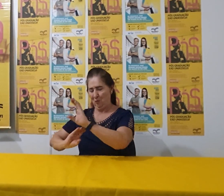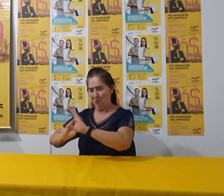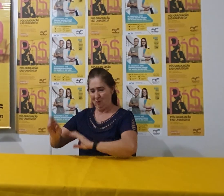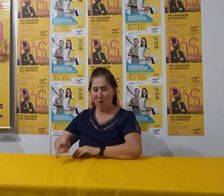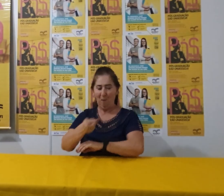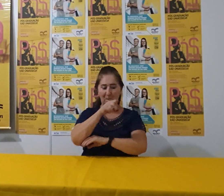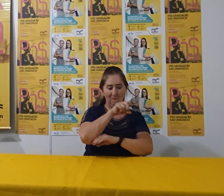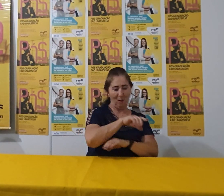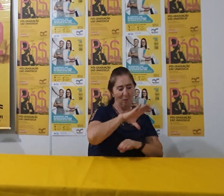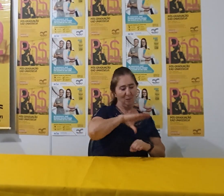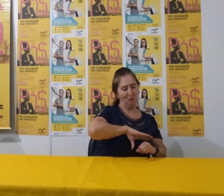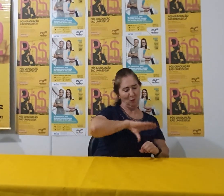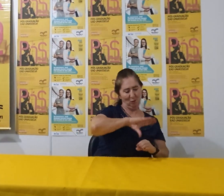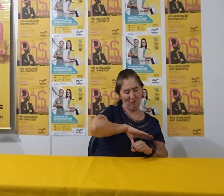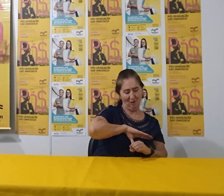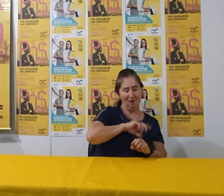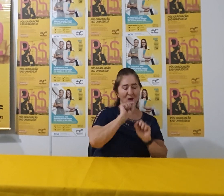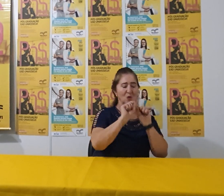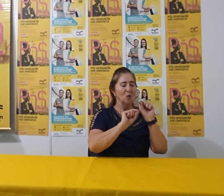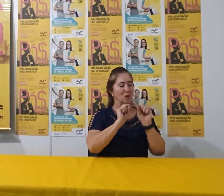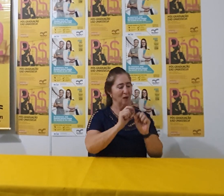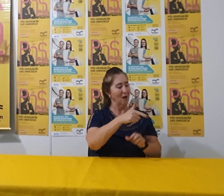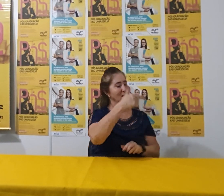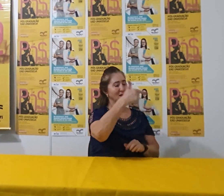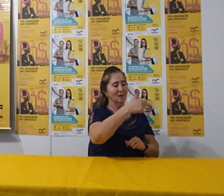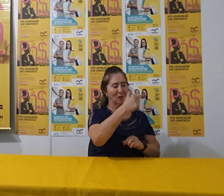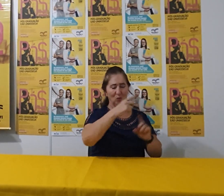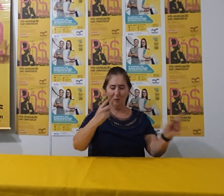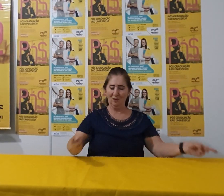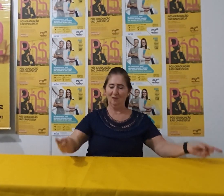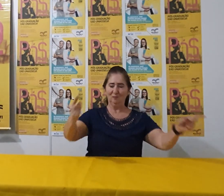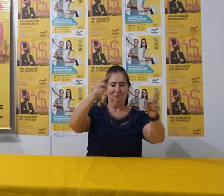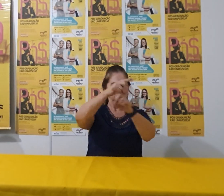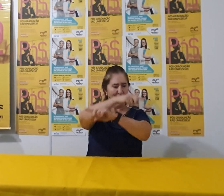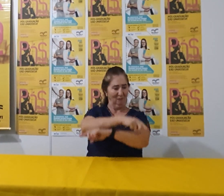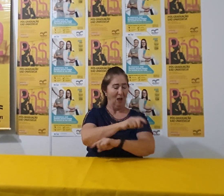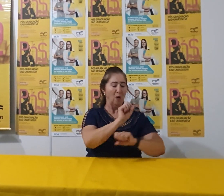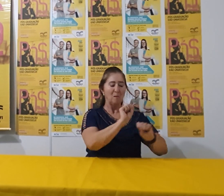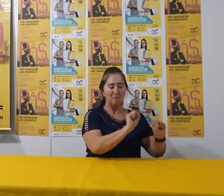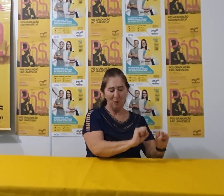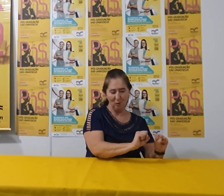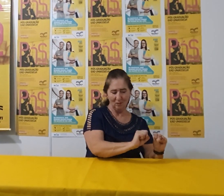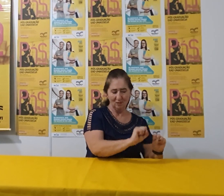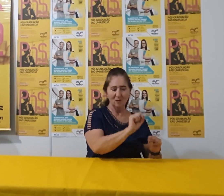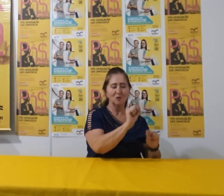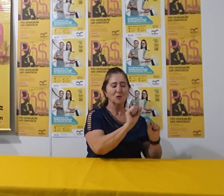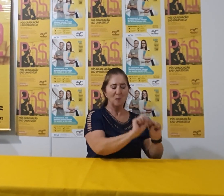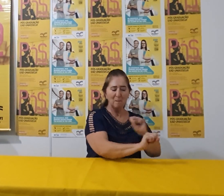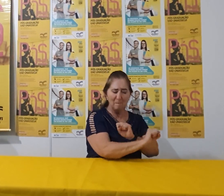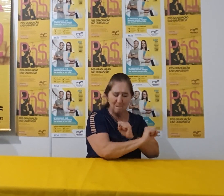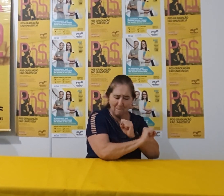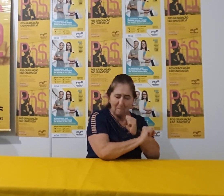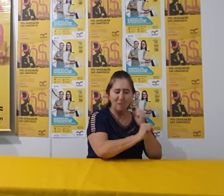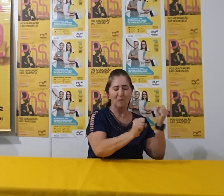língua portuguesa, como segunda língua, é a possibilidade de um surdo ter acesso